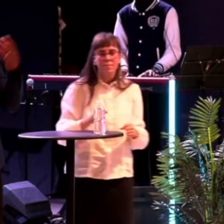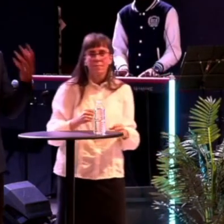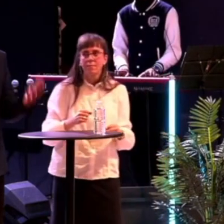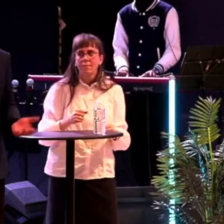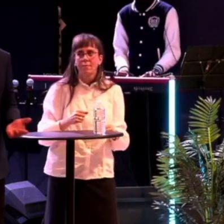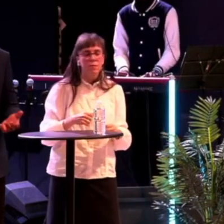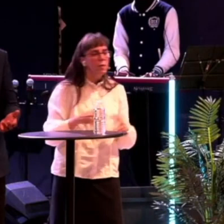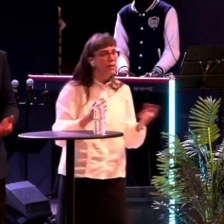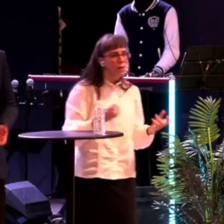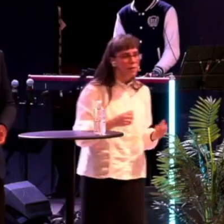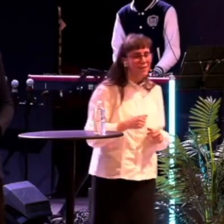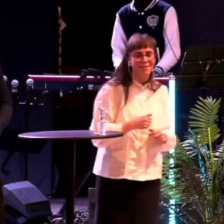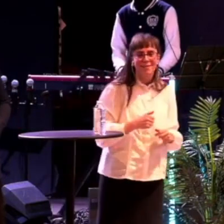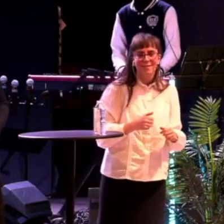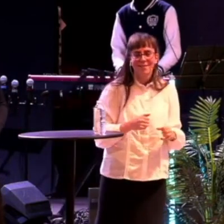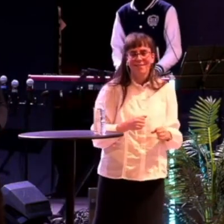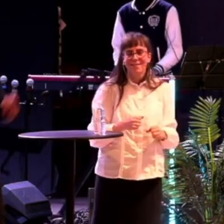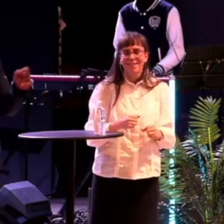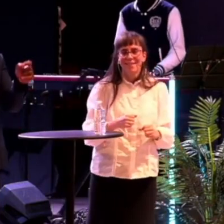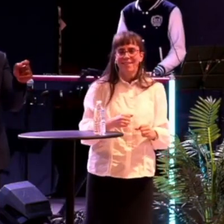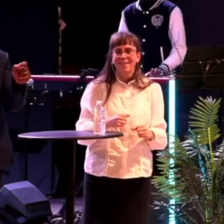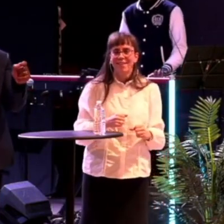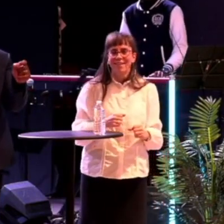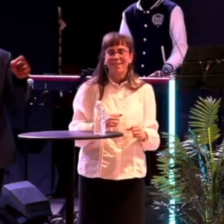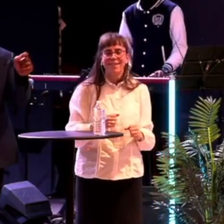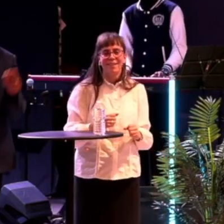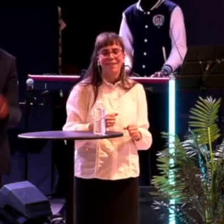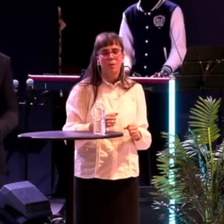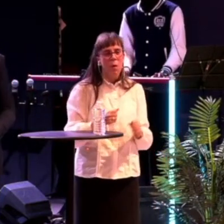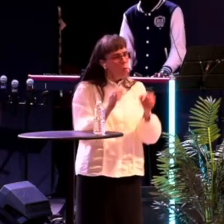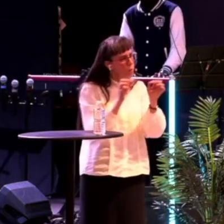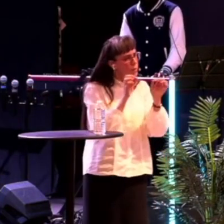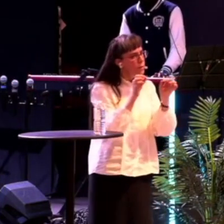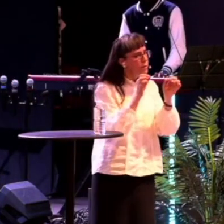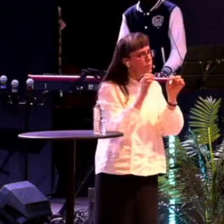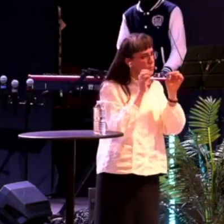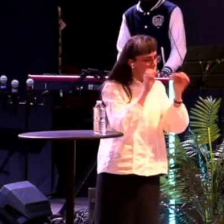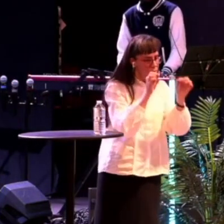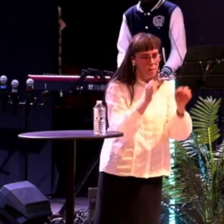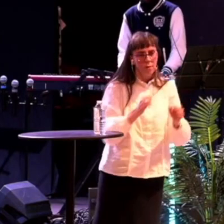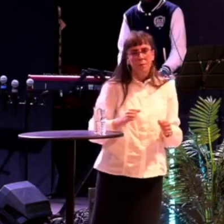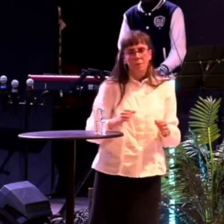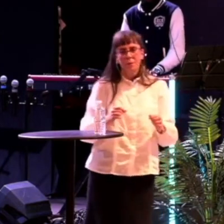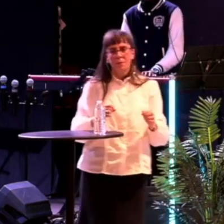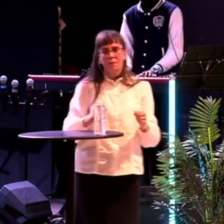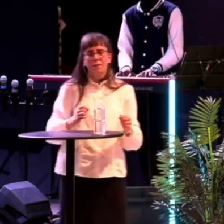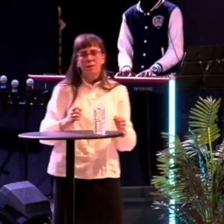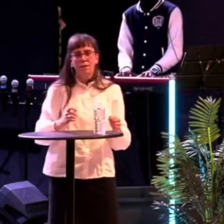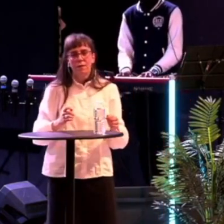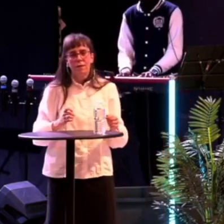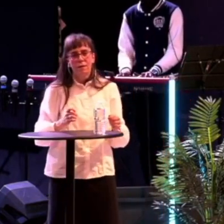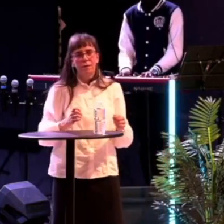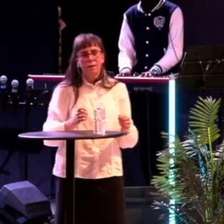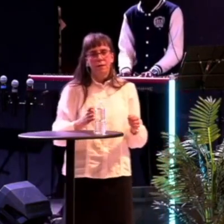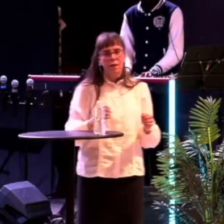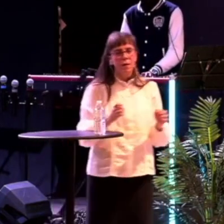tellement de noms, le Seigneur. So many names he has. Mais il y en a un qui est tellement particulier. One particular name is very particular. Là, il va venir en tant que roi